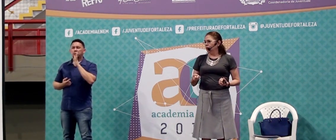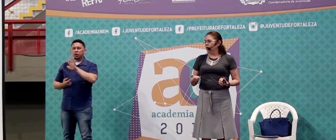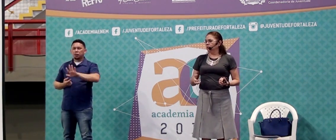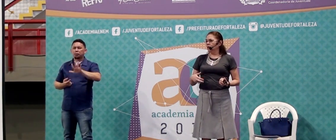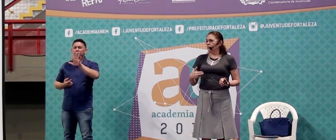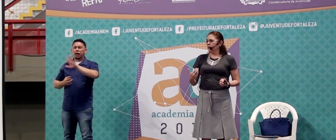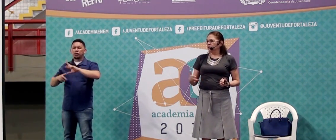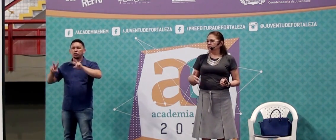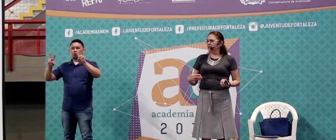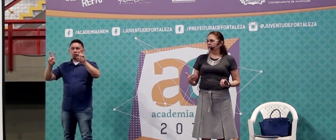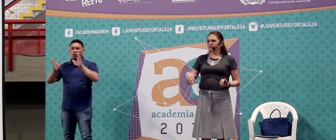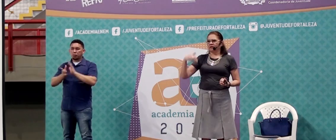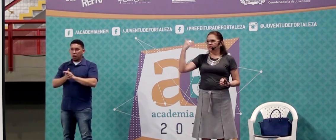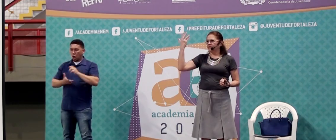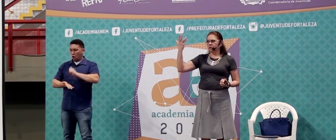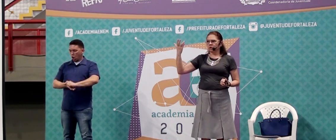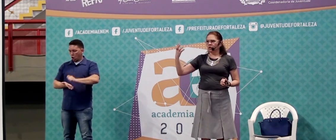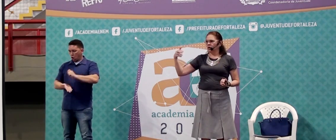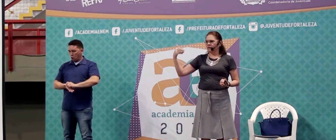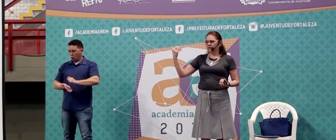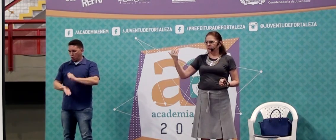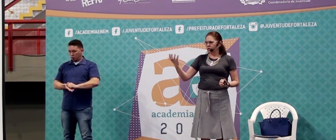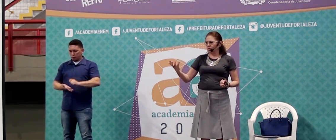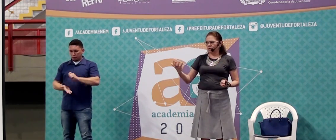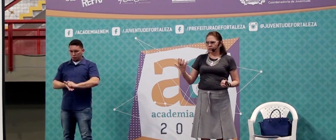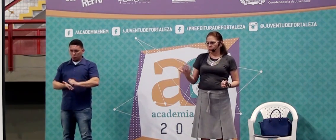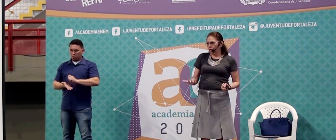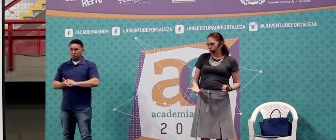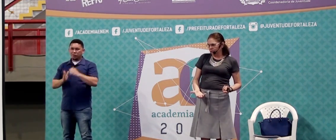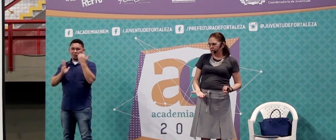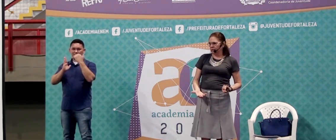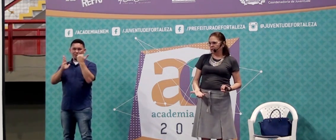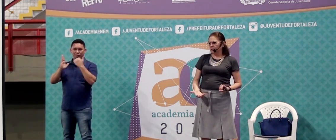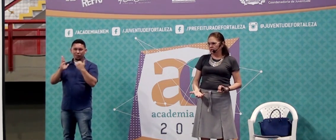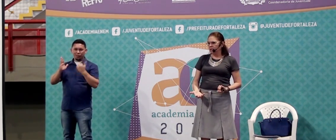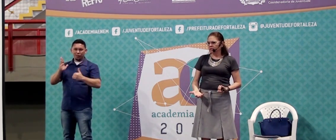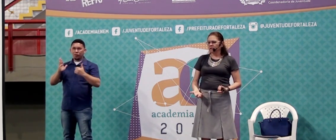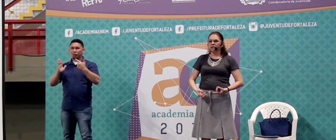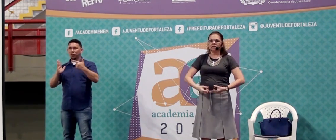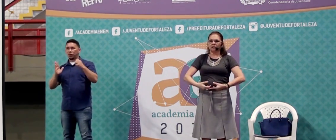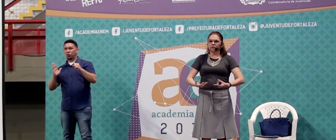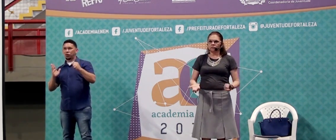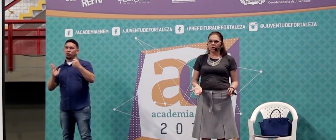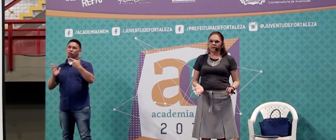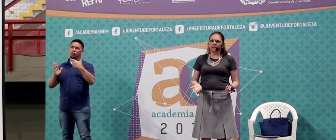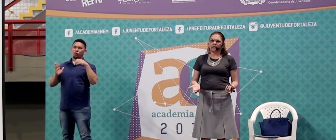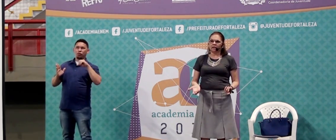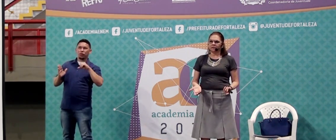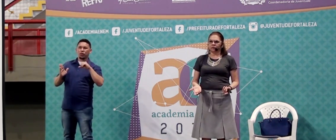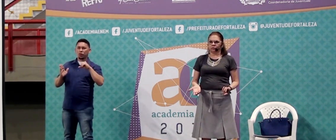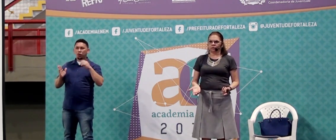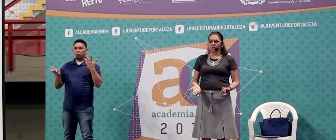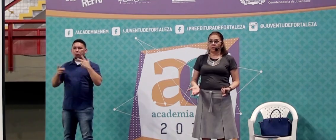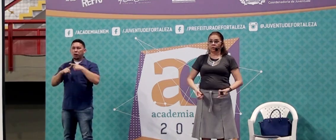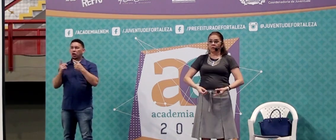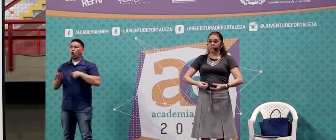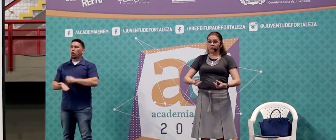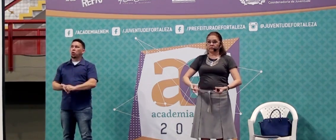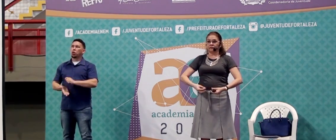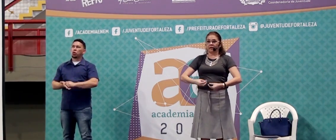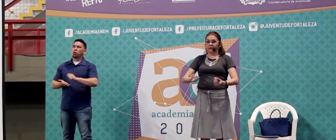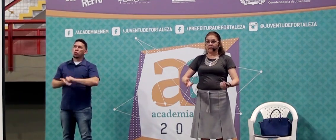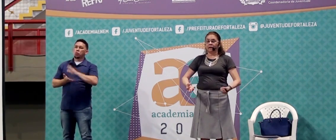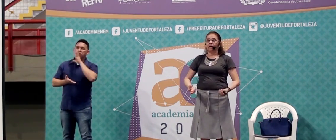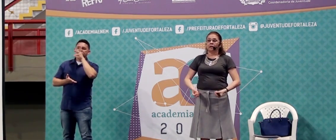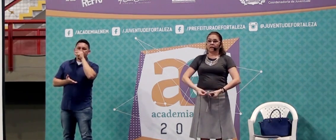assunto. Eu não posso escrever 29, 28 ou 30 linhas se eu não domino aquele assunto. Que eu não